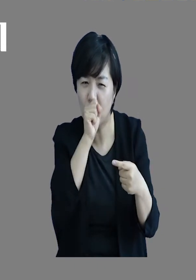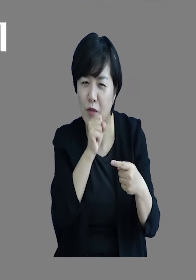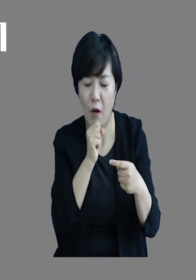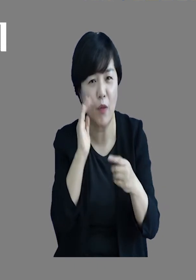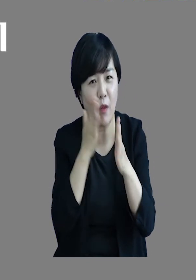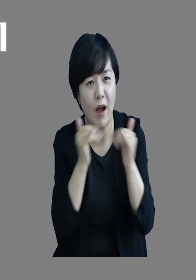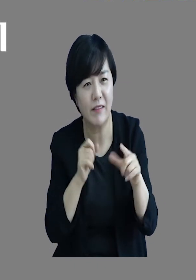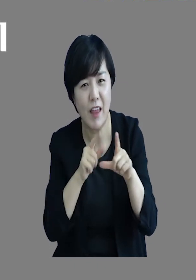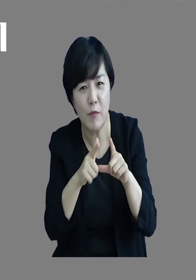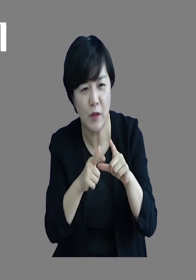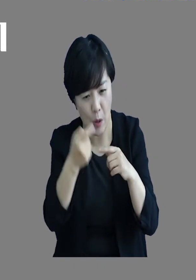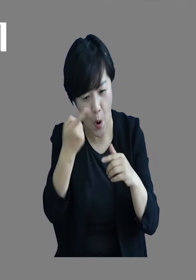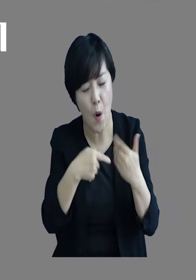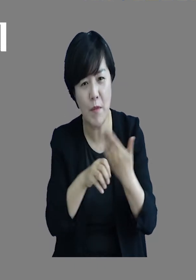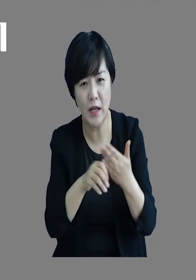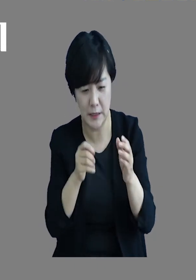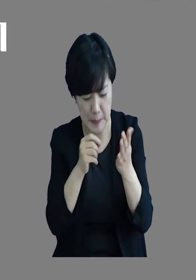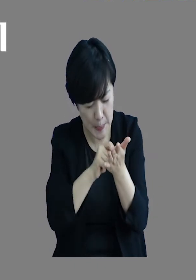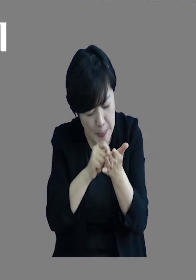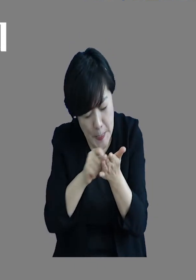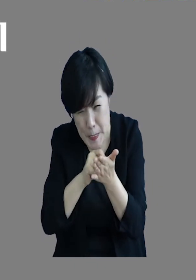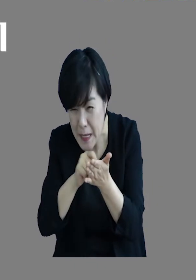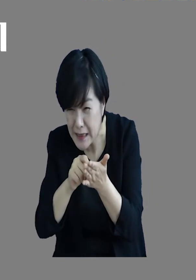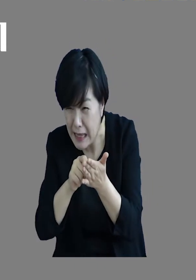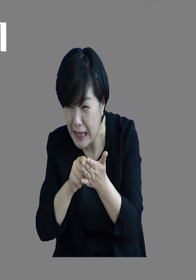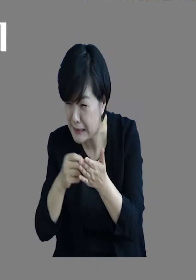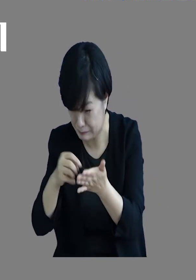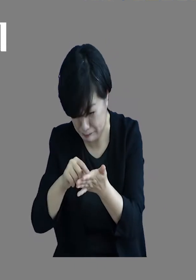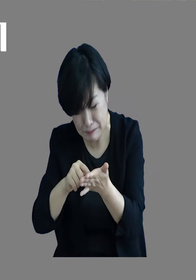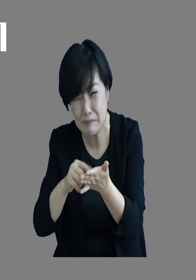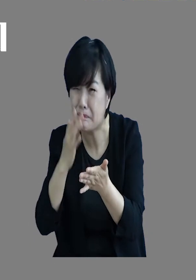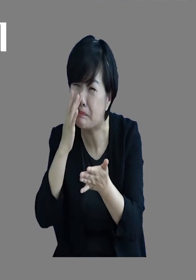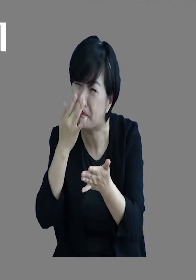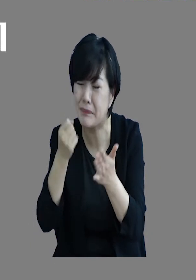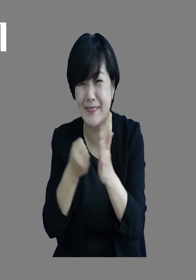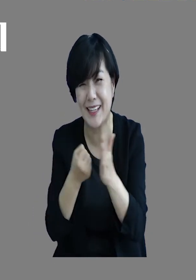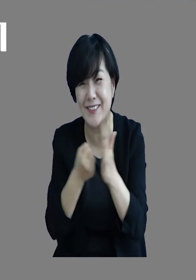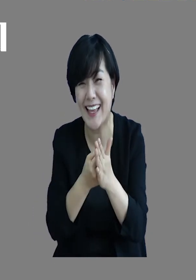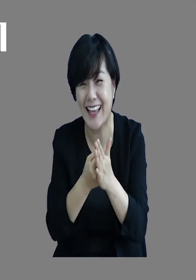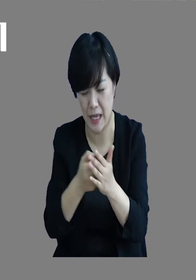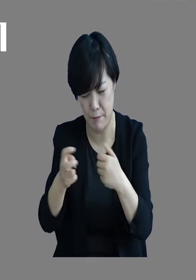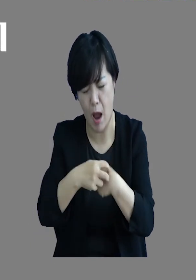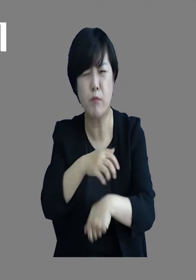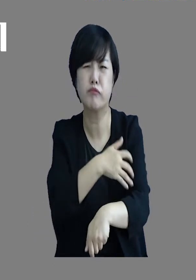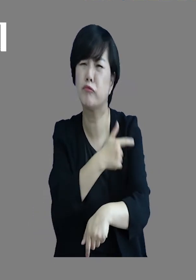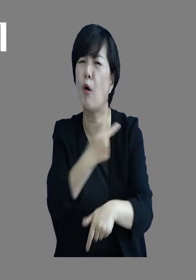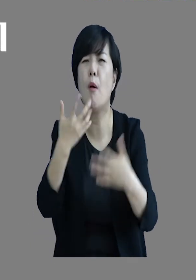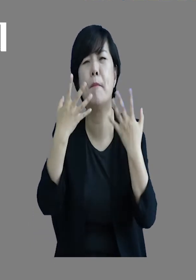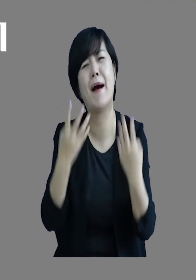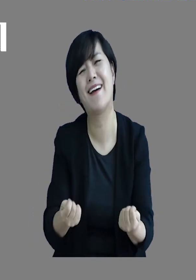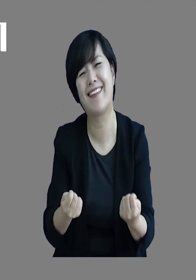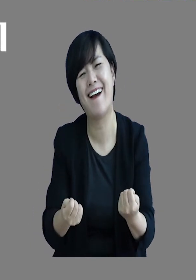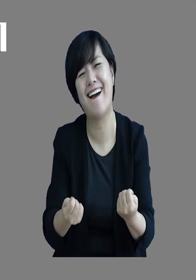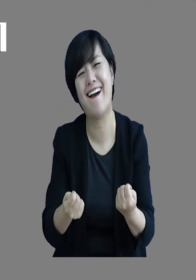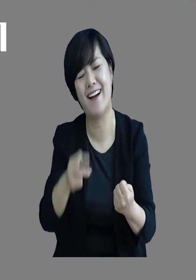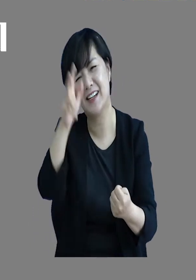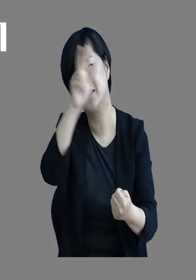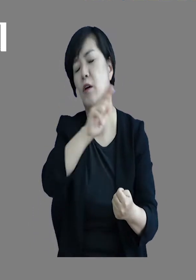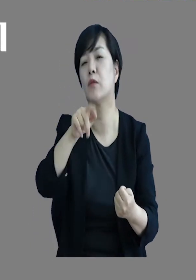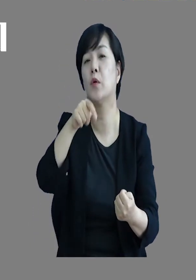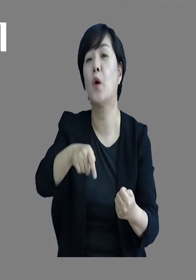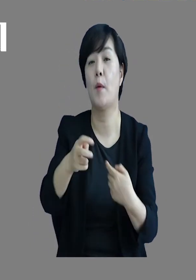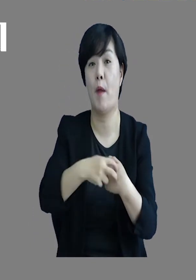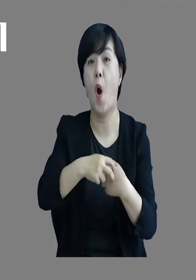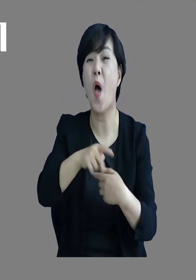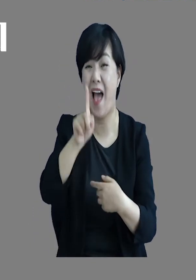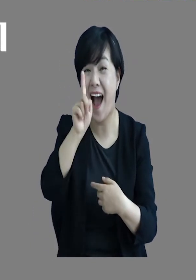농아분들 대부분 방문하면 필담으로 하려고 하는데 대화가 불가능하니까 병원에 다니면서 불편한 게 너무 많다고. 진짜 전국에서 여기 이